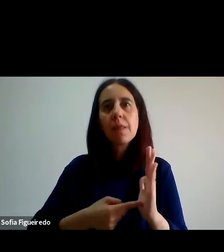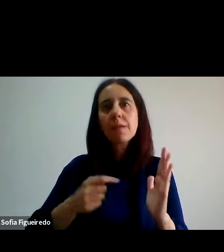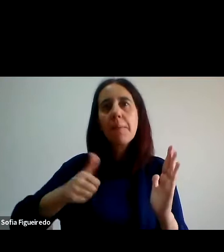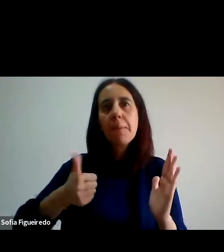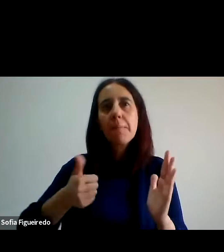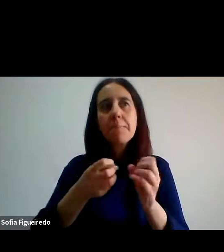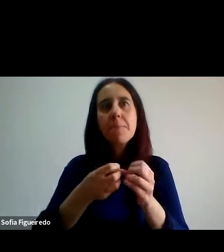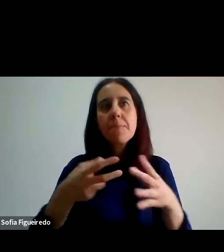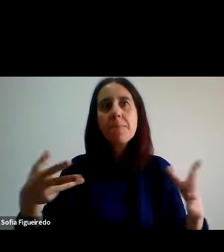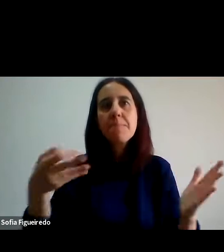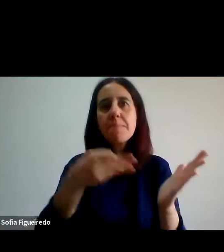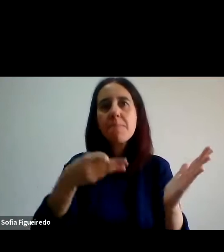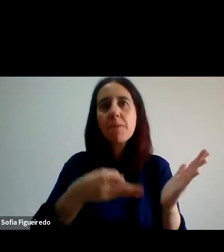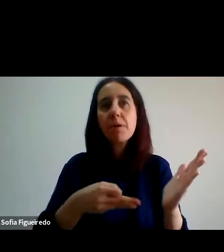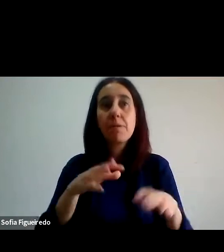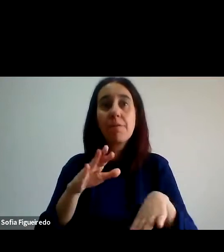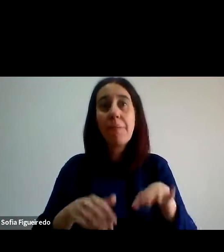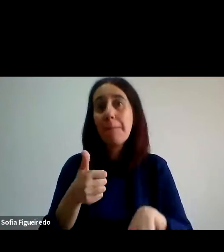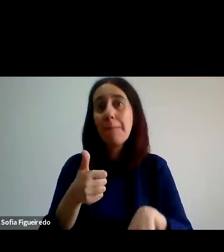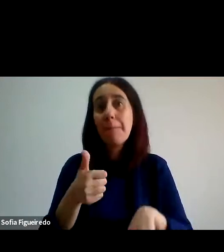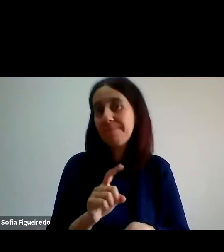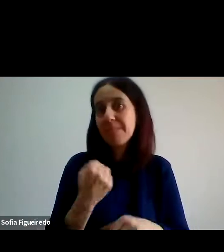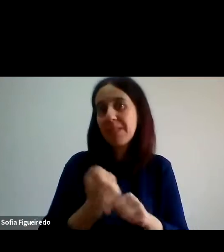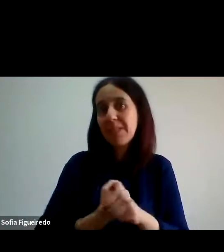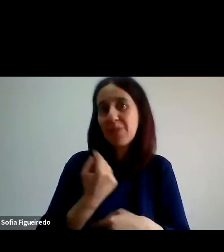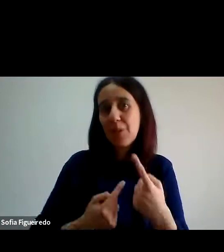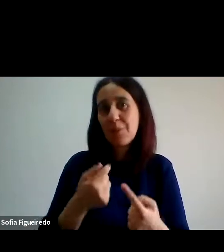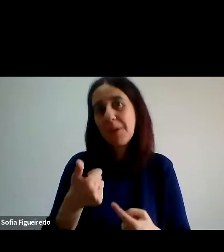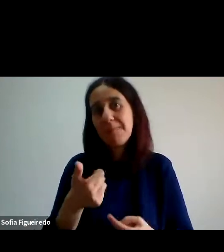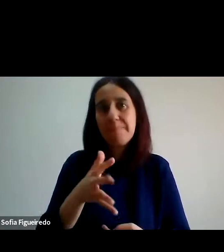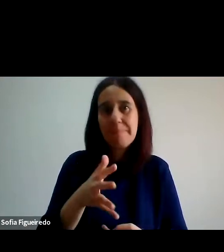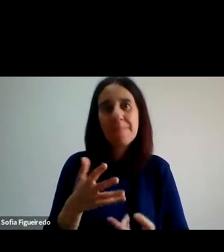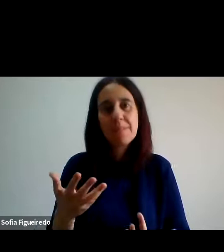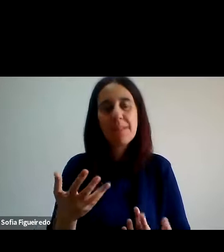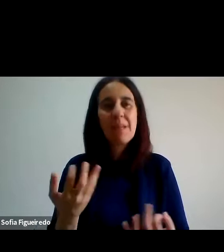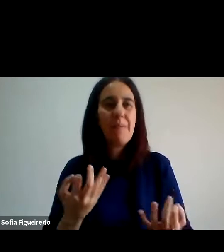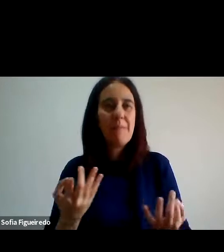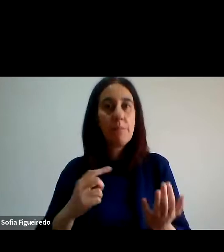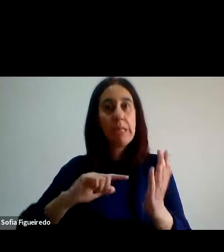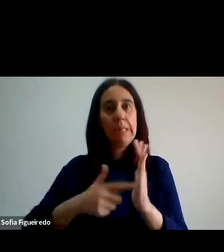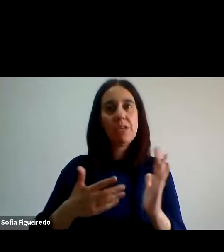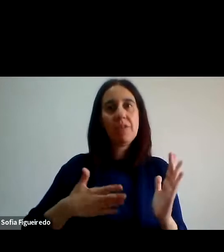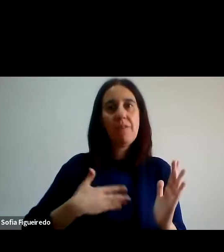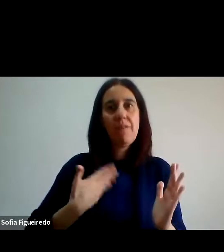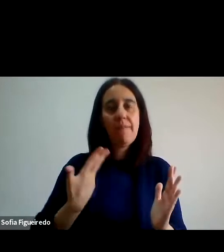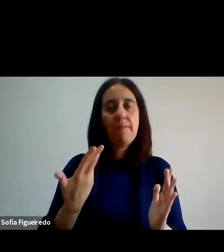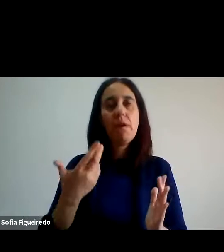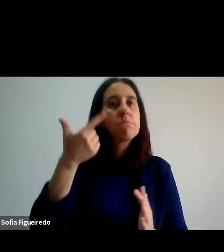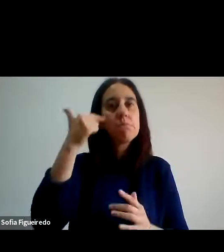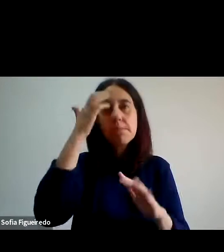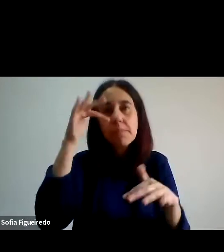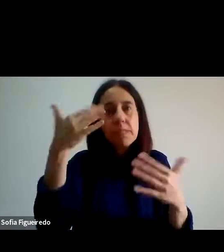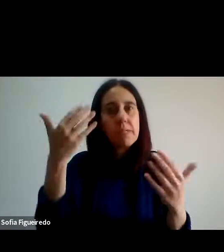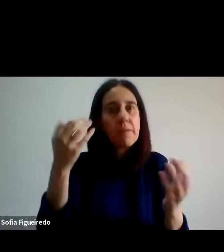E, portanto, muitas vezes, às vezes não correm bem, determinados serviços correm menos bem, porque de facto estamos a testar numa escala que nunca tinha sido pensada na